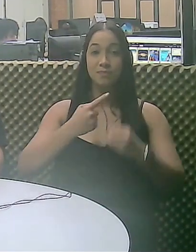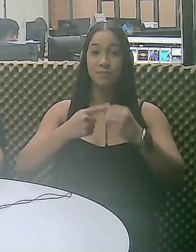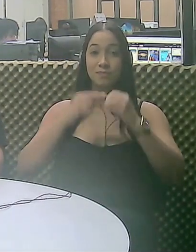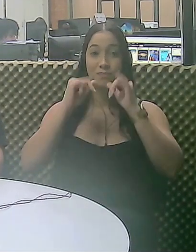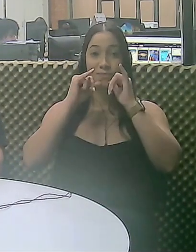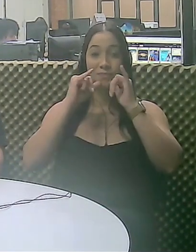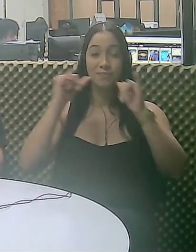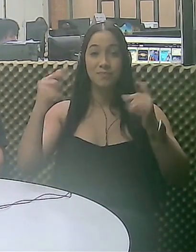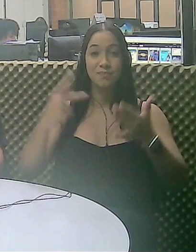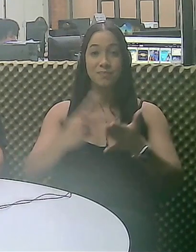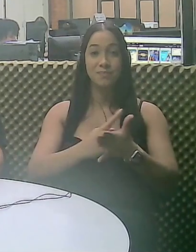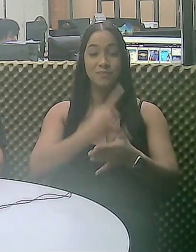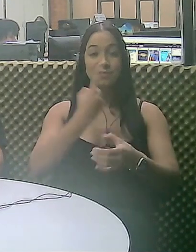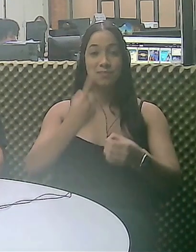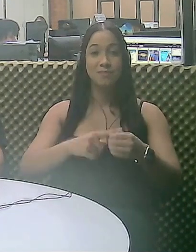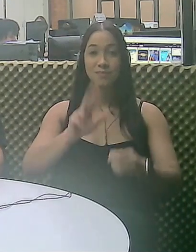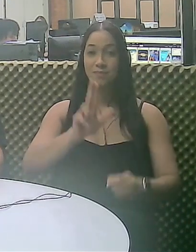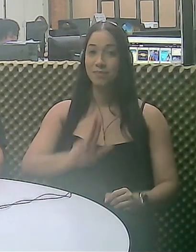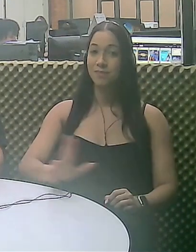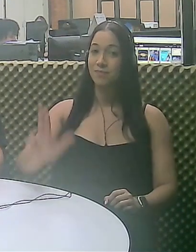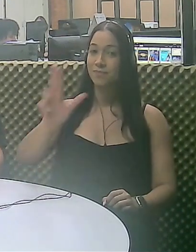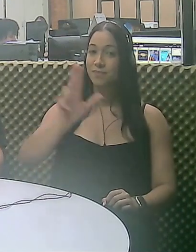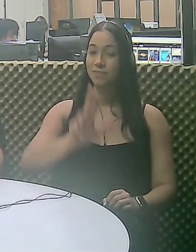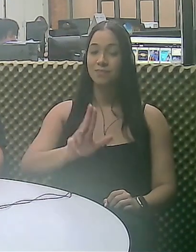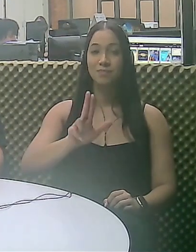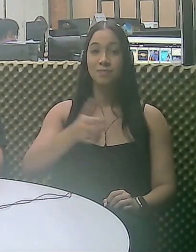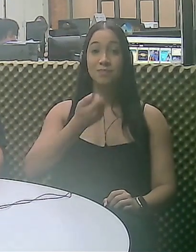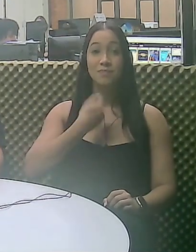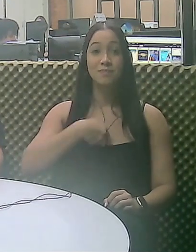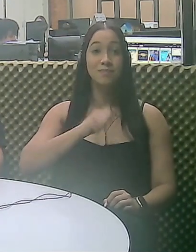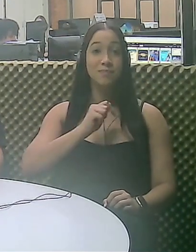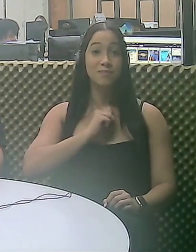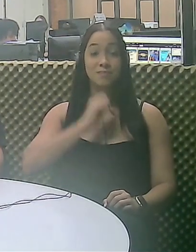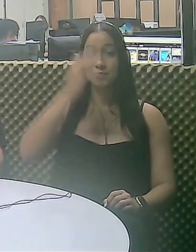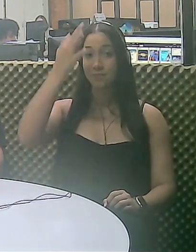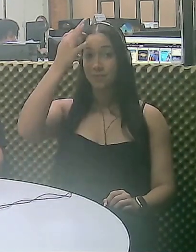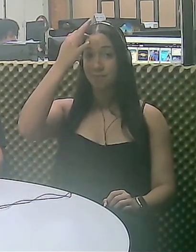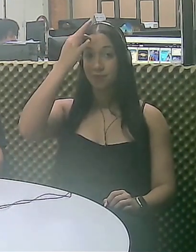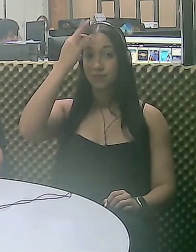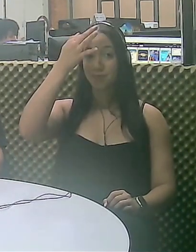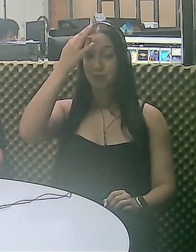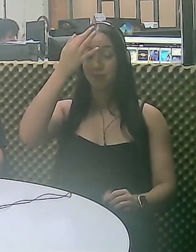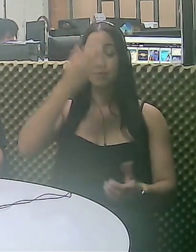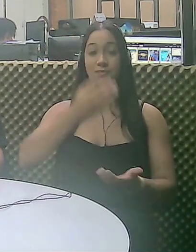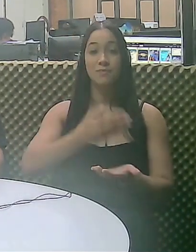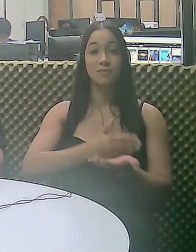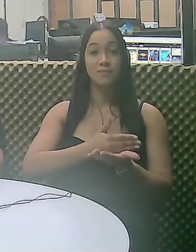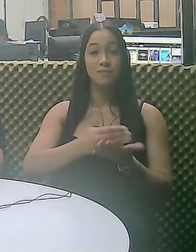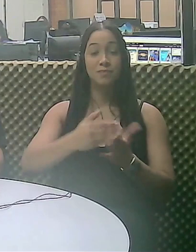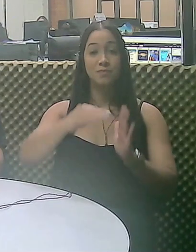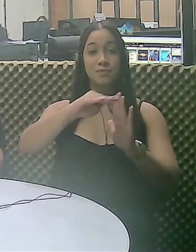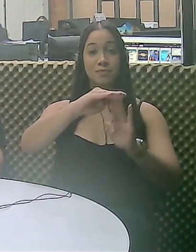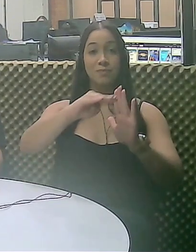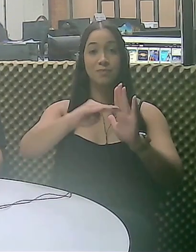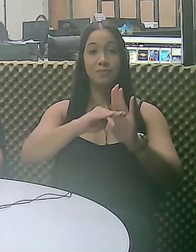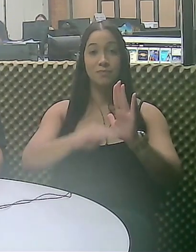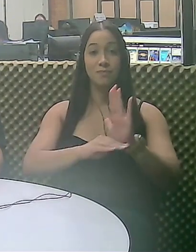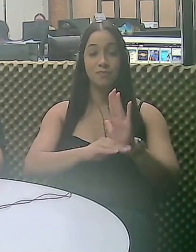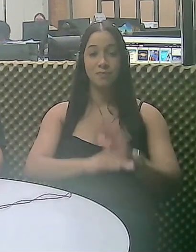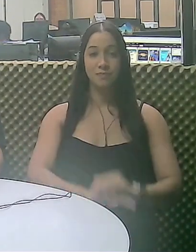um boletim de notícias sobre o que de fato acontece em Uberlândia. Eu sou Fernando Natalio. Vamos aos